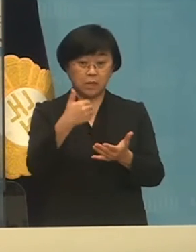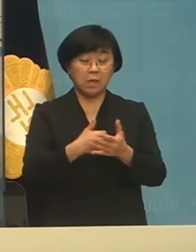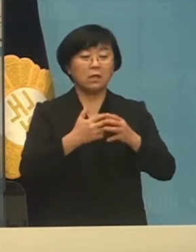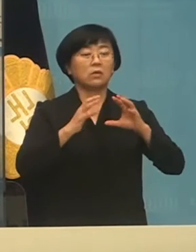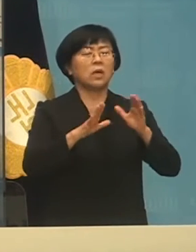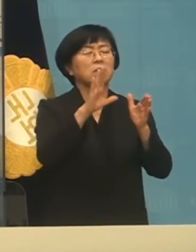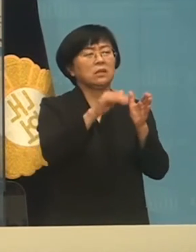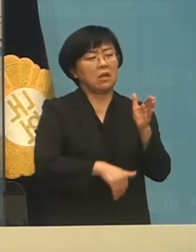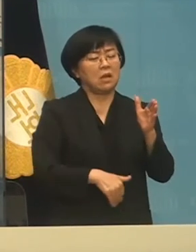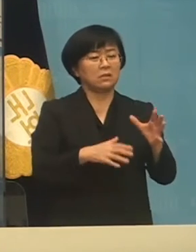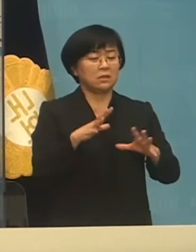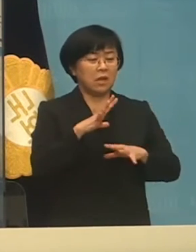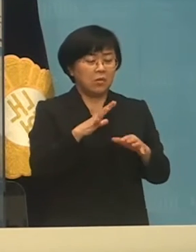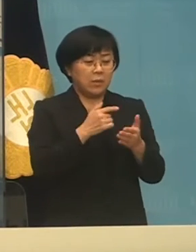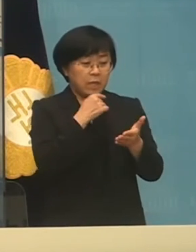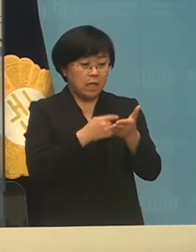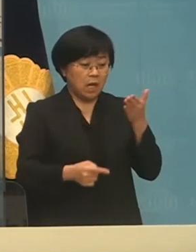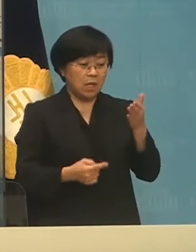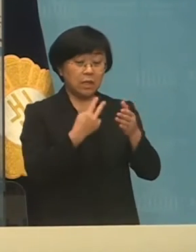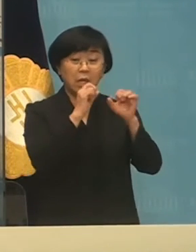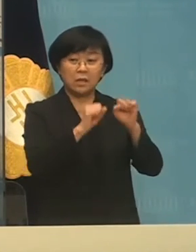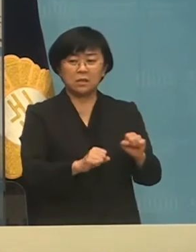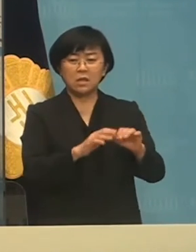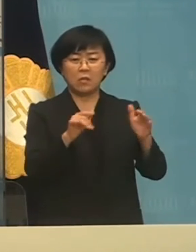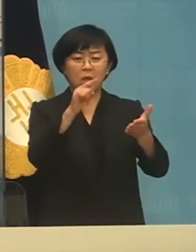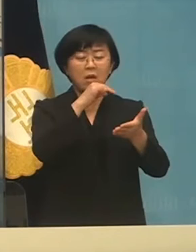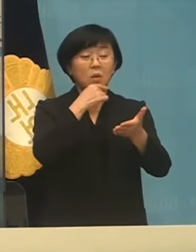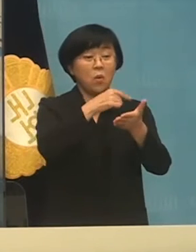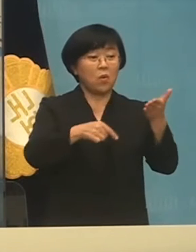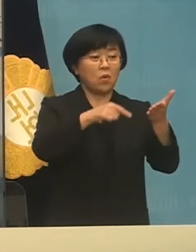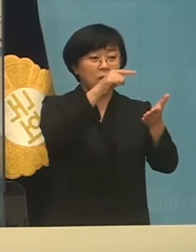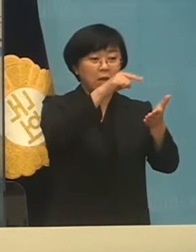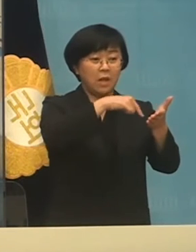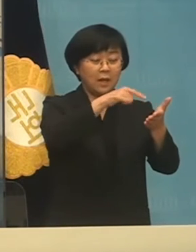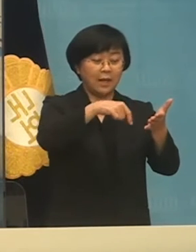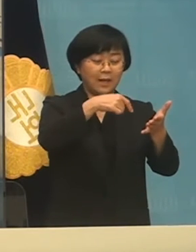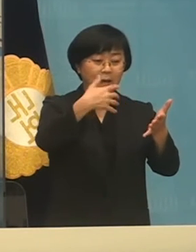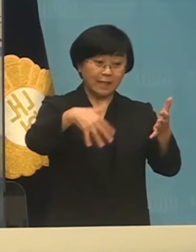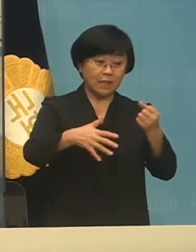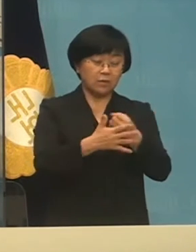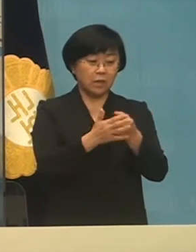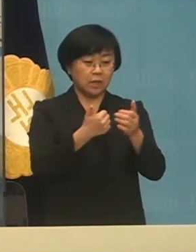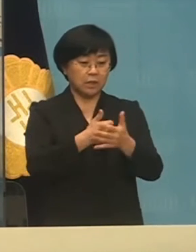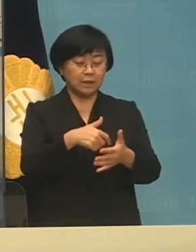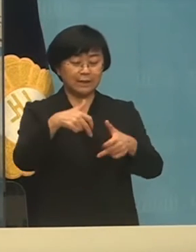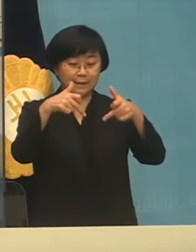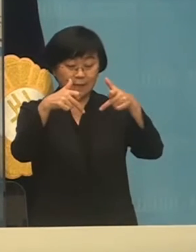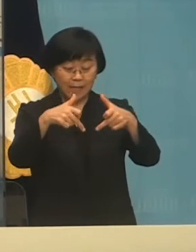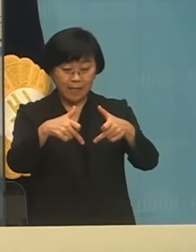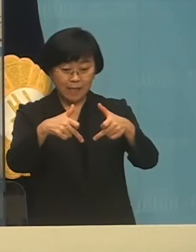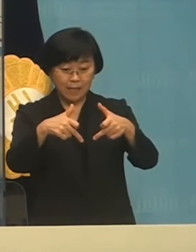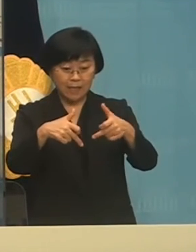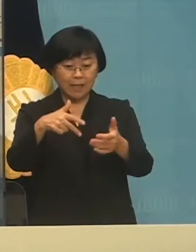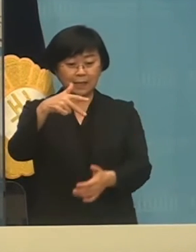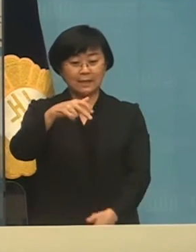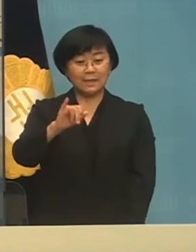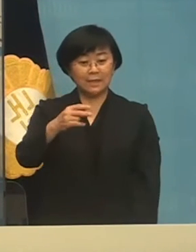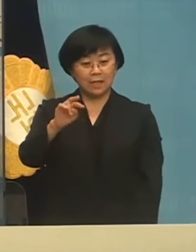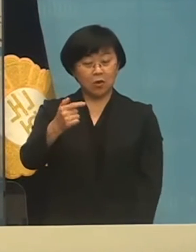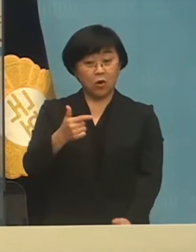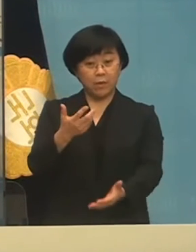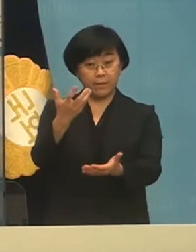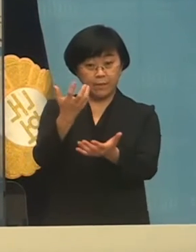국가는 그 시점이 트라우마에 시달리는 피해 생존자들의 손해가 확정된 시점이 아니었음에도 후유장애 진단서를 적시한